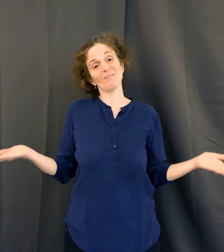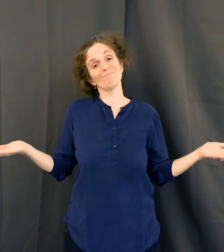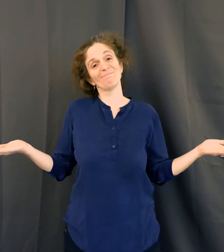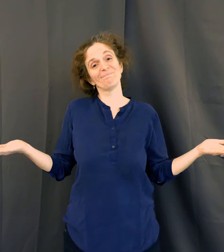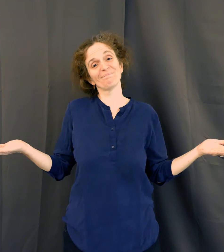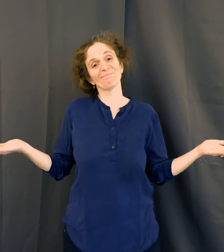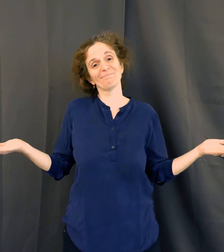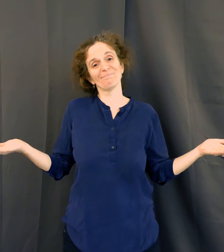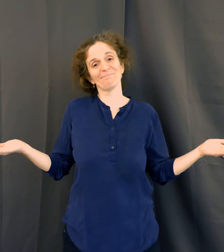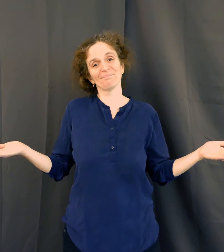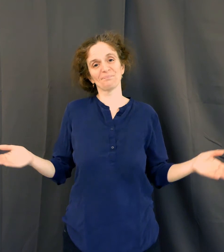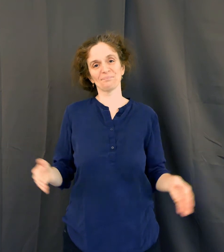C'est comme ça.